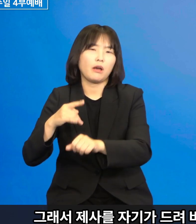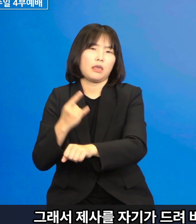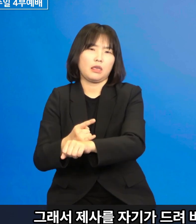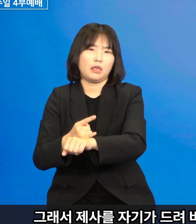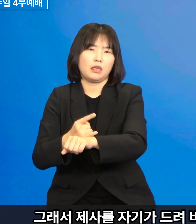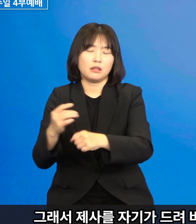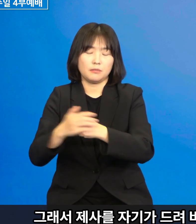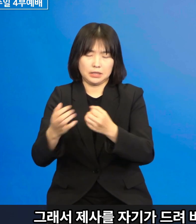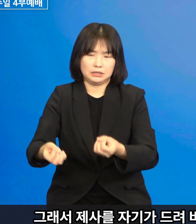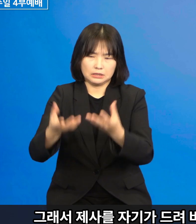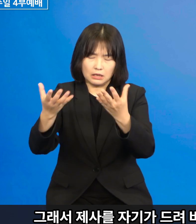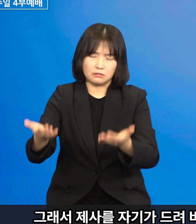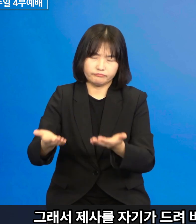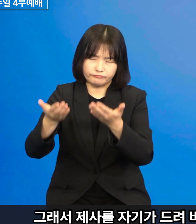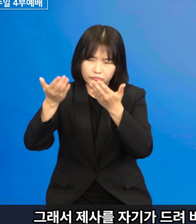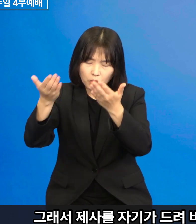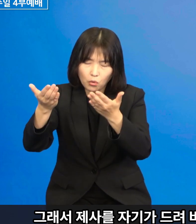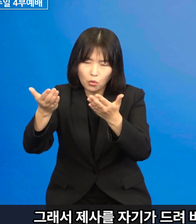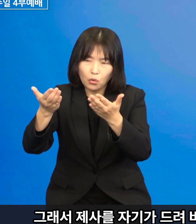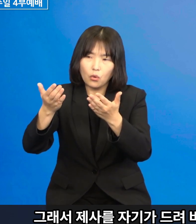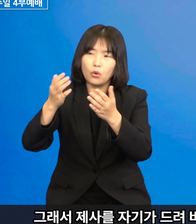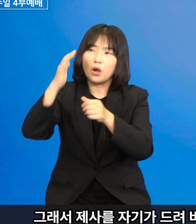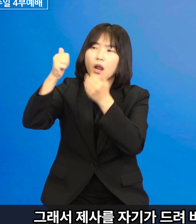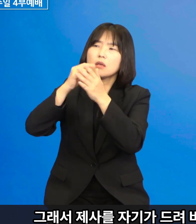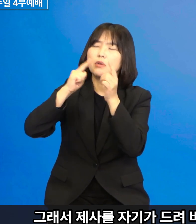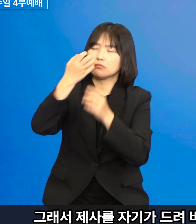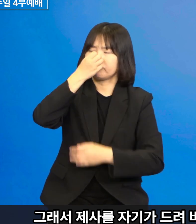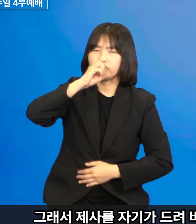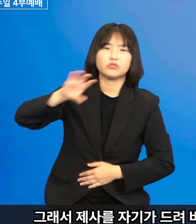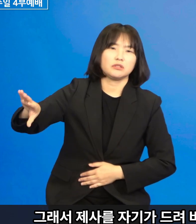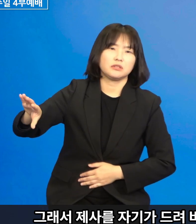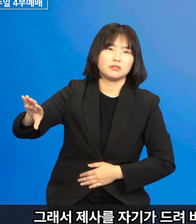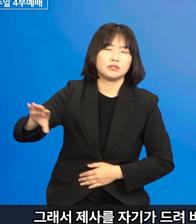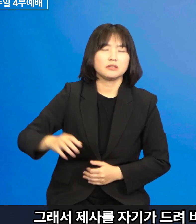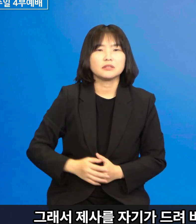제사를 자기가 드려버리고 말씀을 무시하고 나간 거예요.